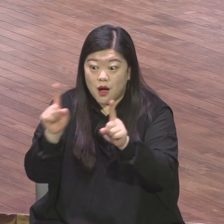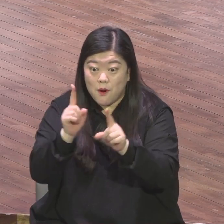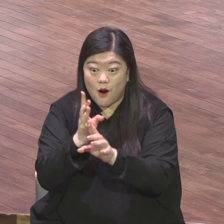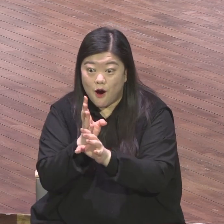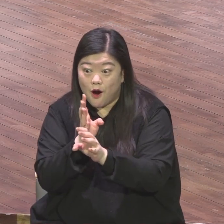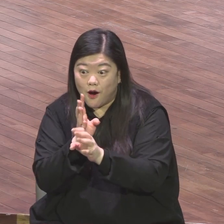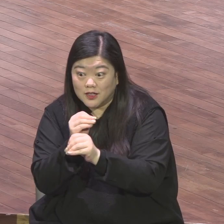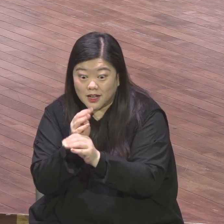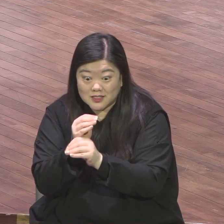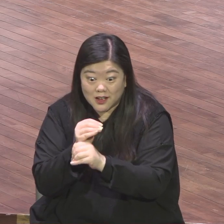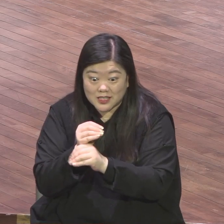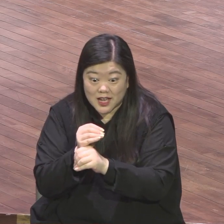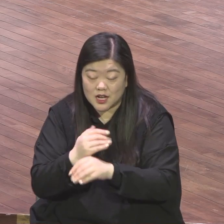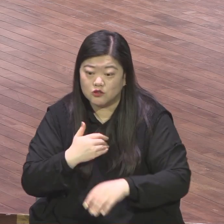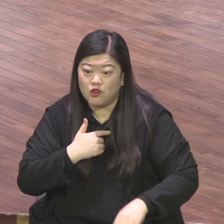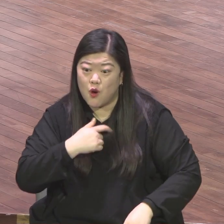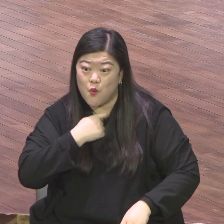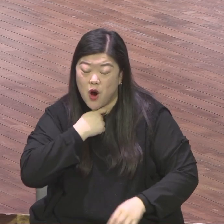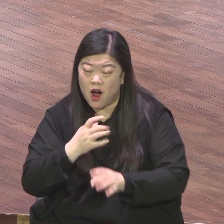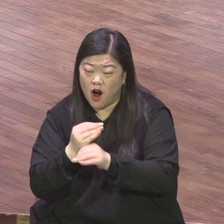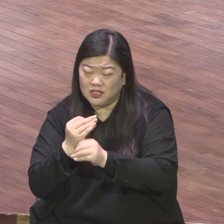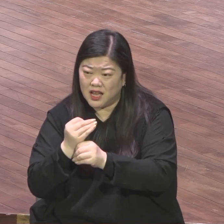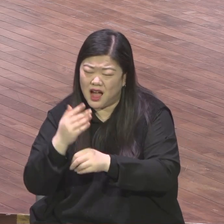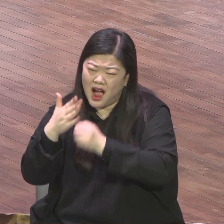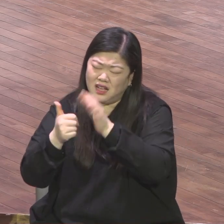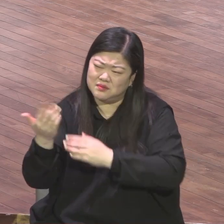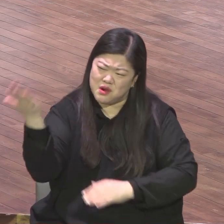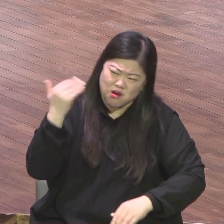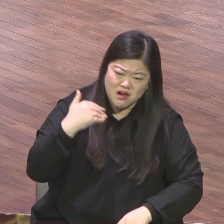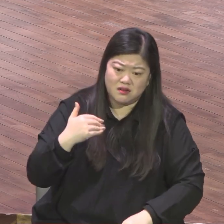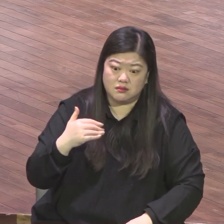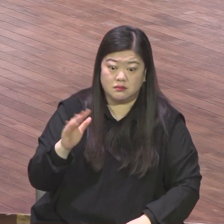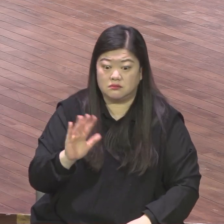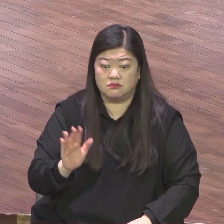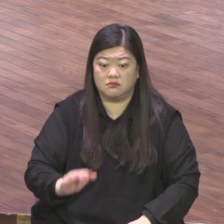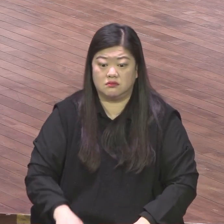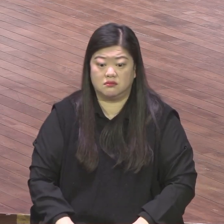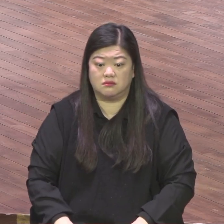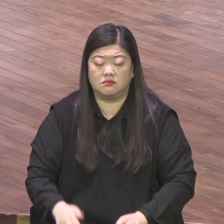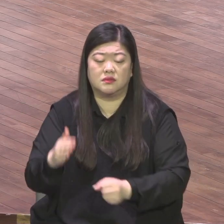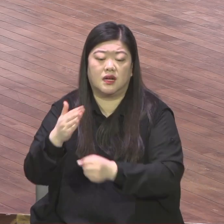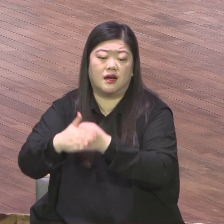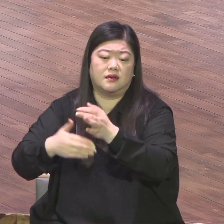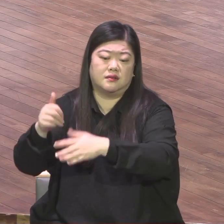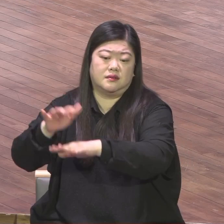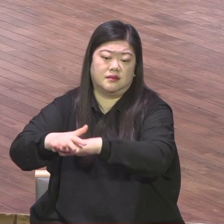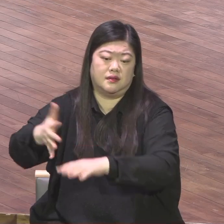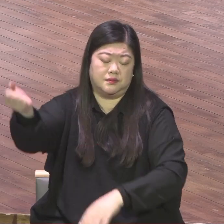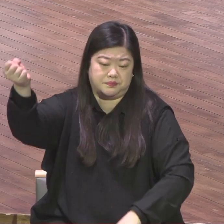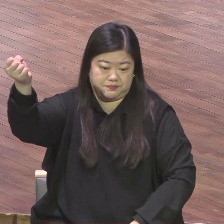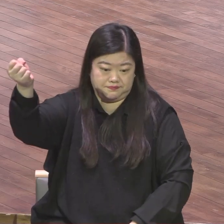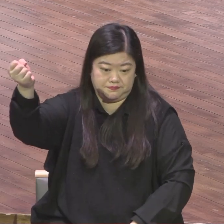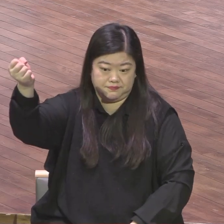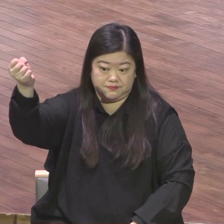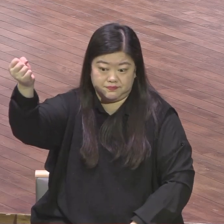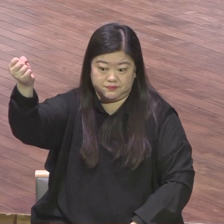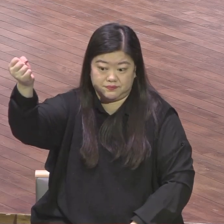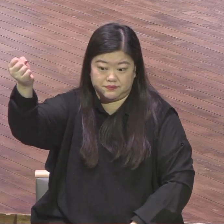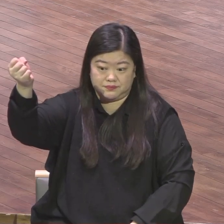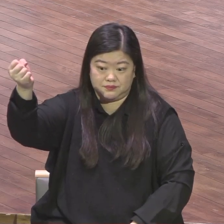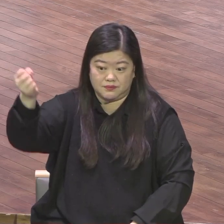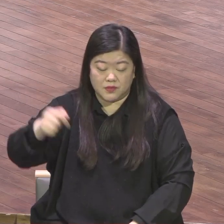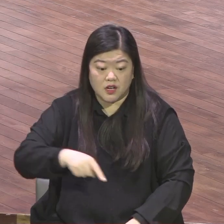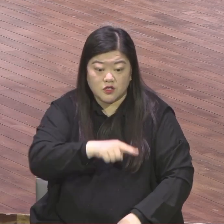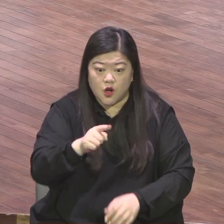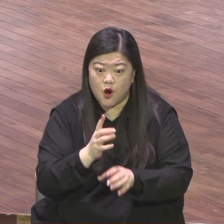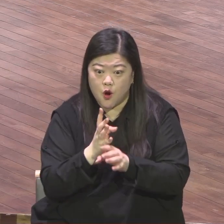기한을 정하는 것은 하나님 손에 있기 때문에 너희 신경 쓰지 마. 너희가 때야 기간 정하면